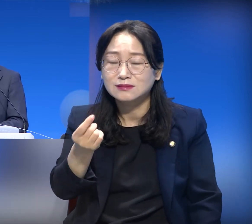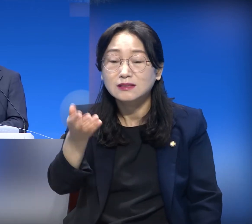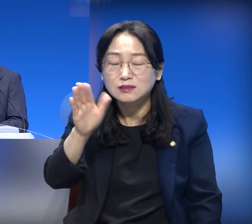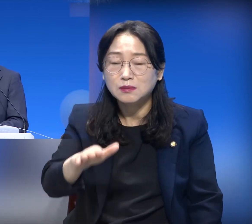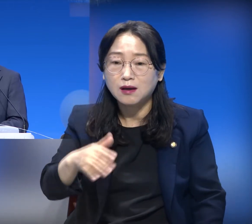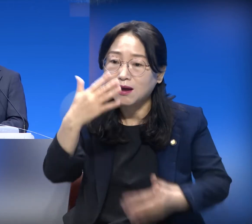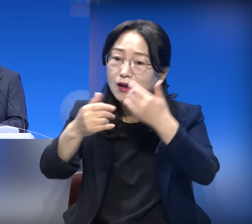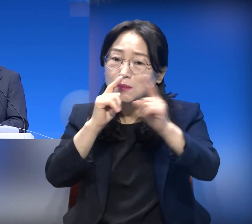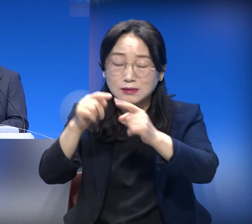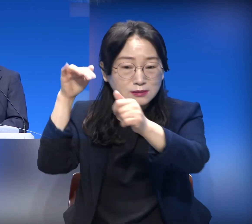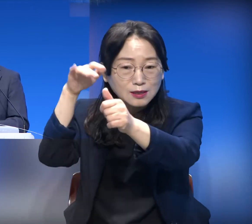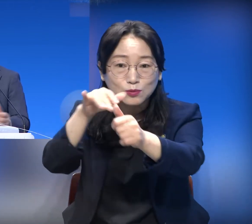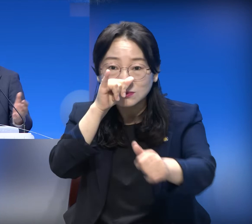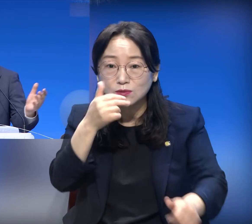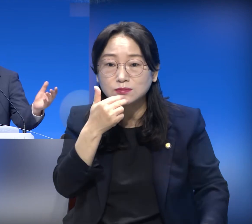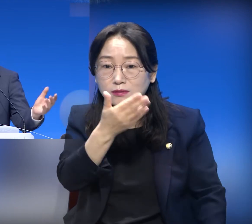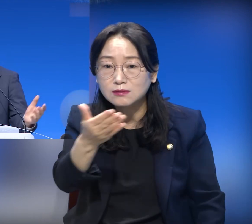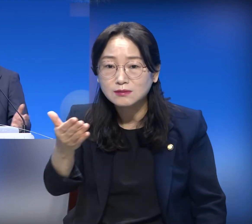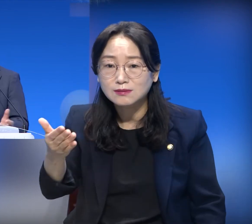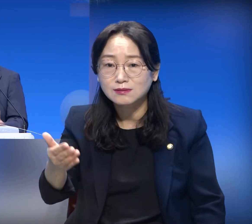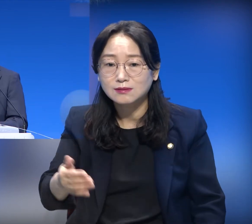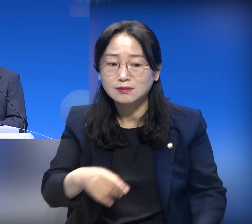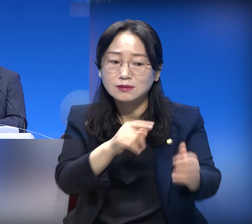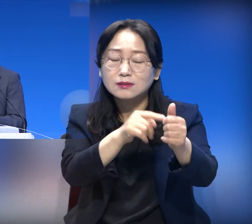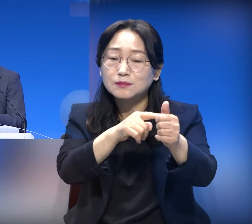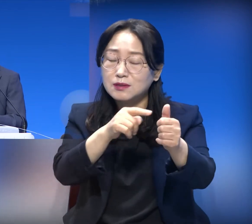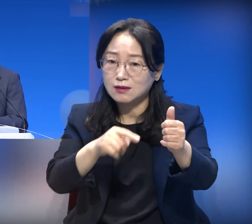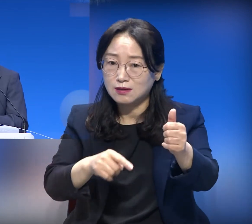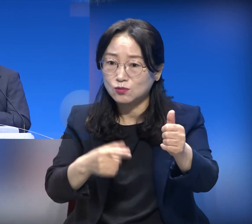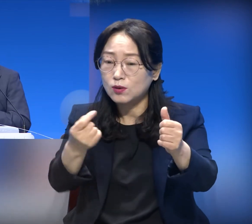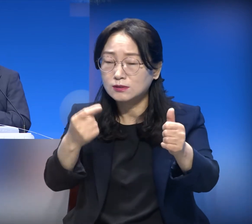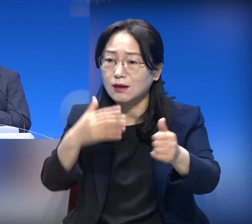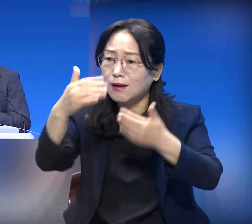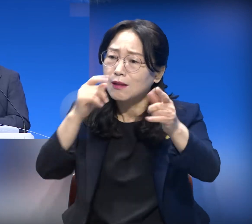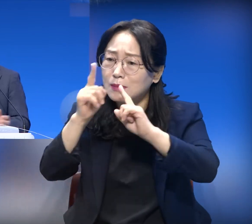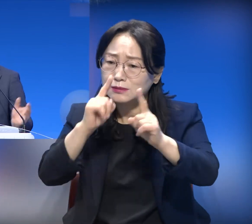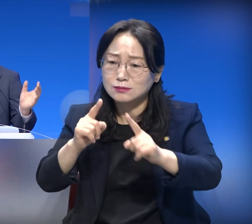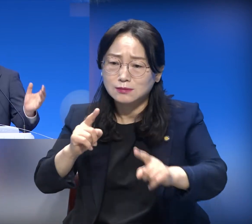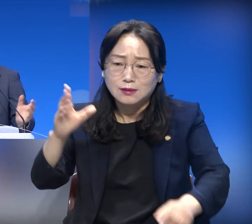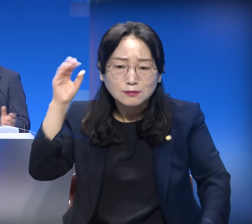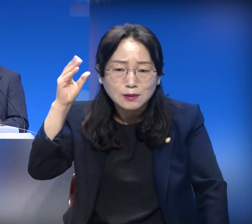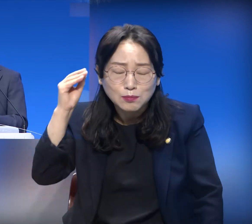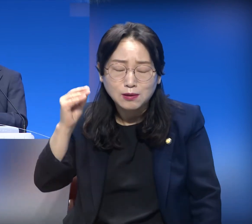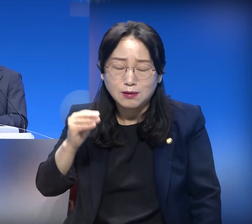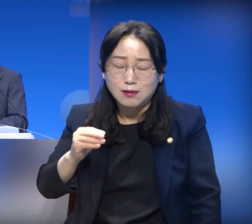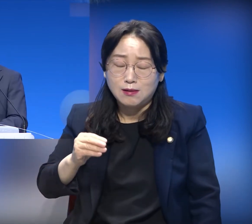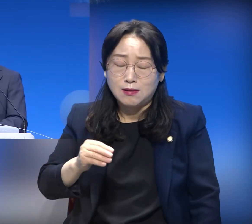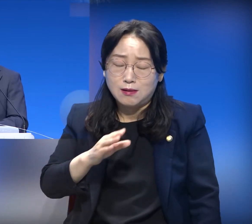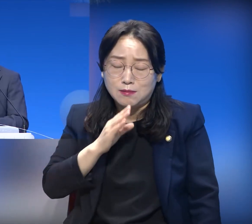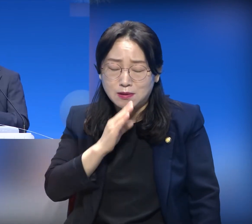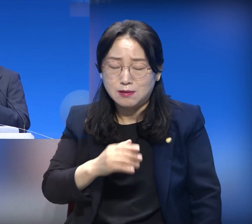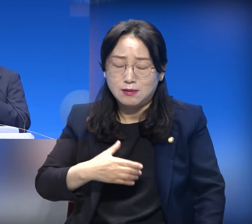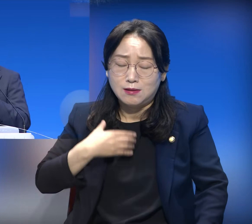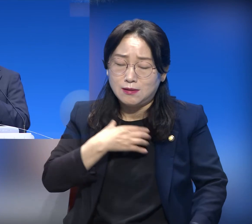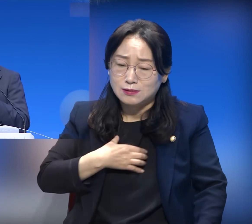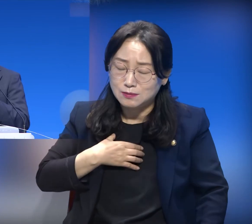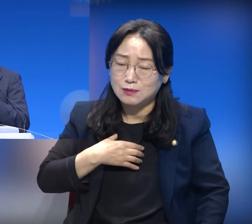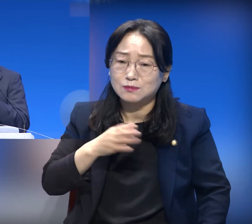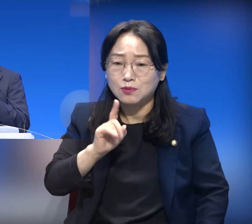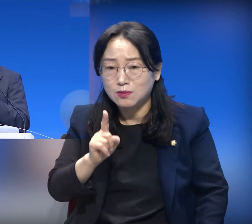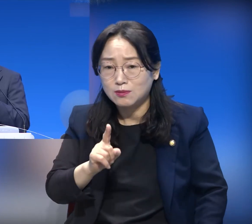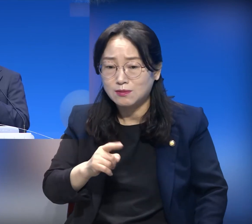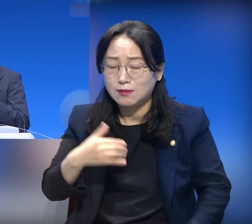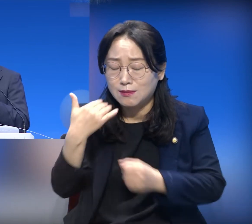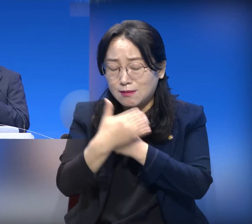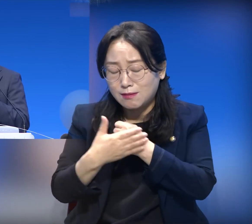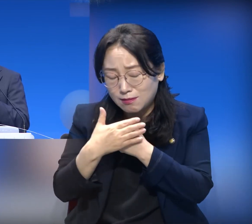사모하며 살고 있습니까? 미즈노 겐조같이 말씀 한마디라도 들려주시면 그것이 기쁨이고 감격이고 삶의